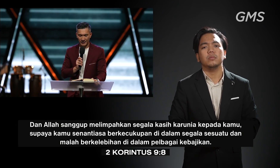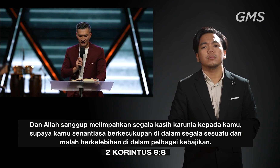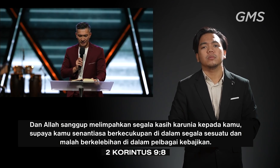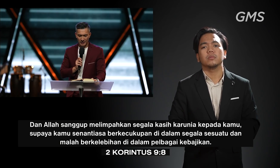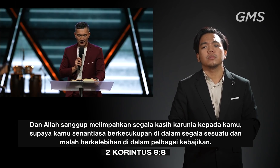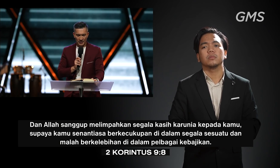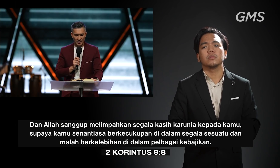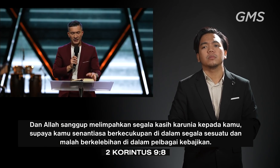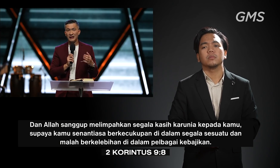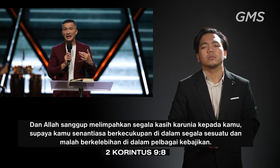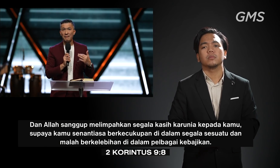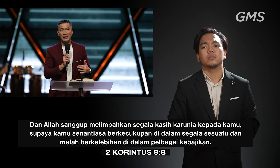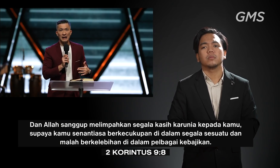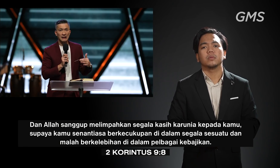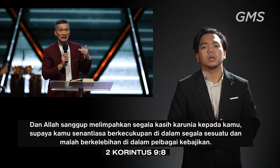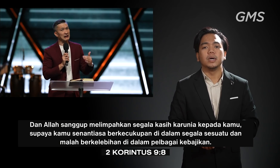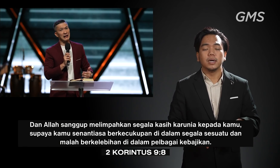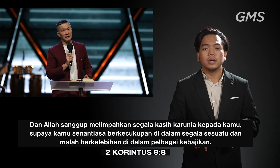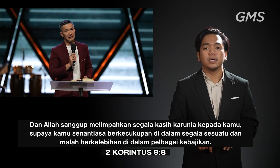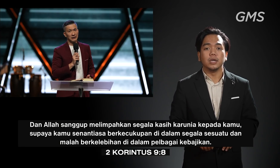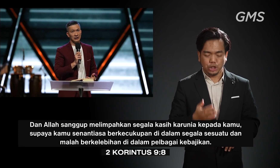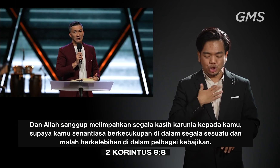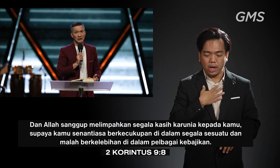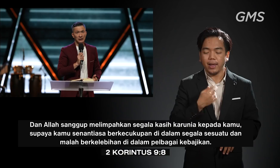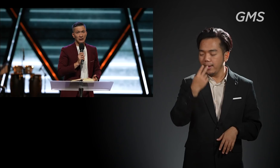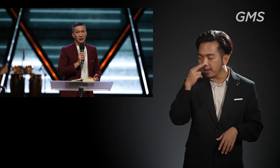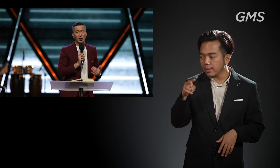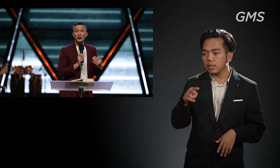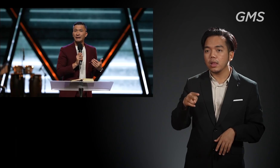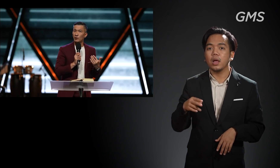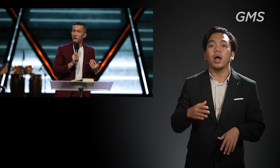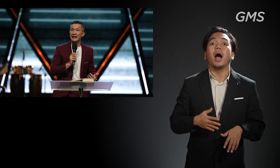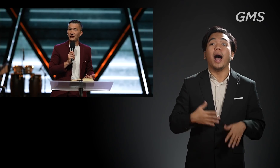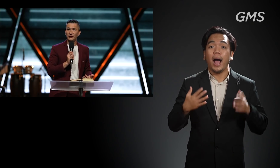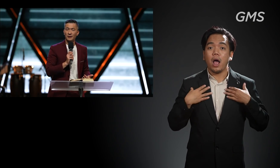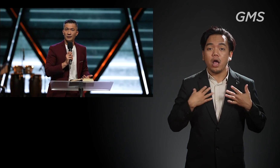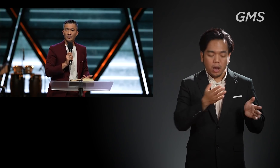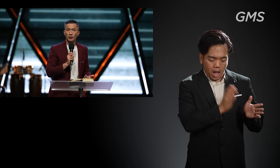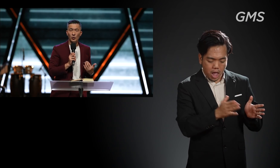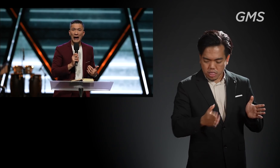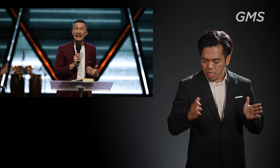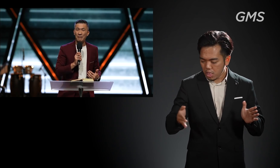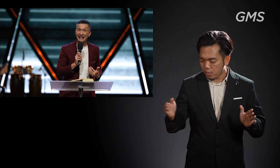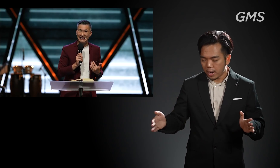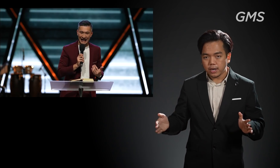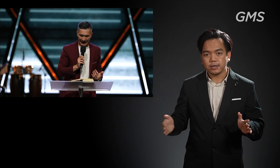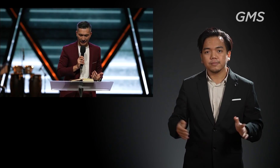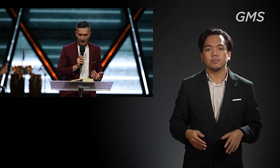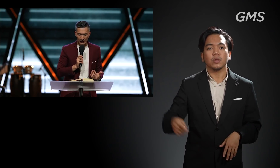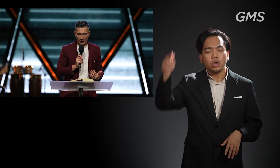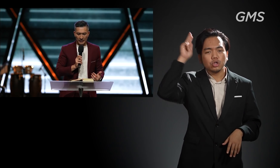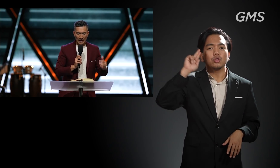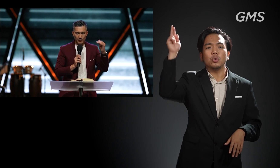kebajikan. Di sini saya melihat ada tatanan. God that provides. Tuhan yang